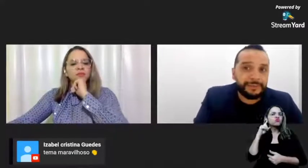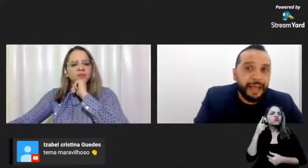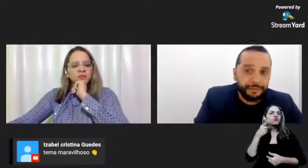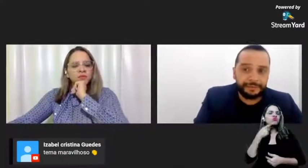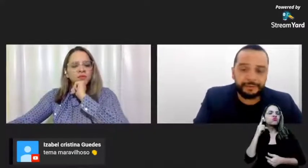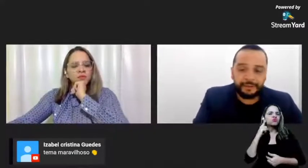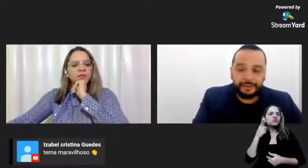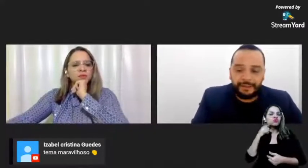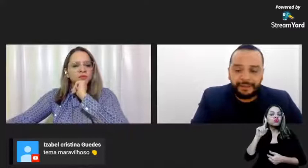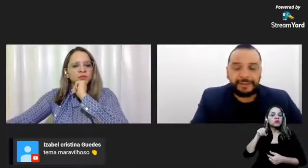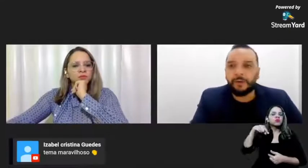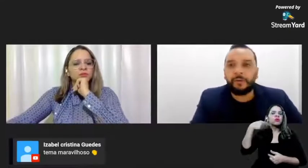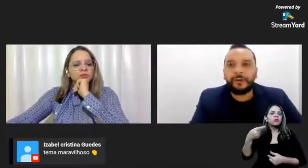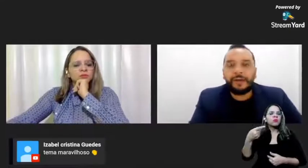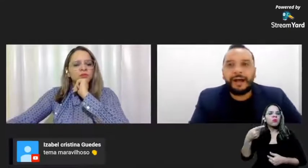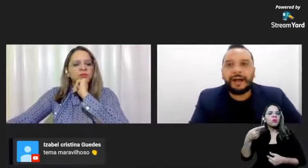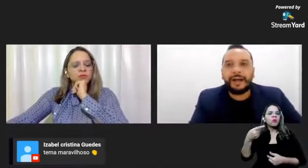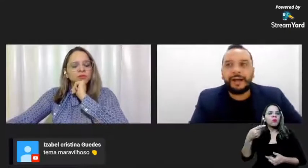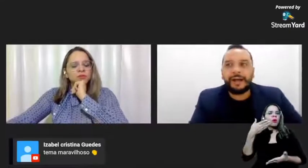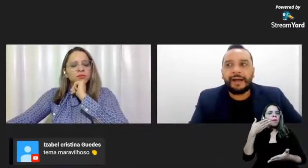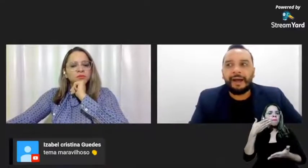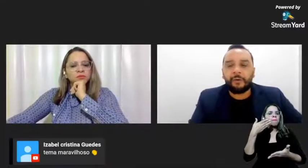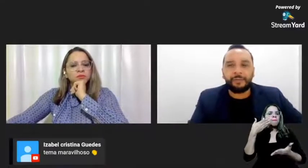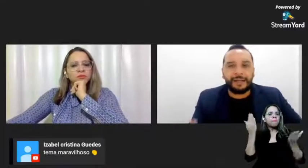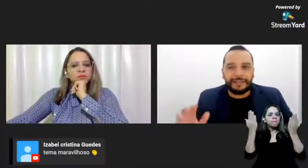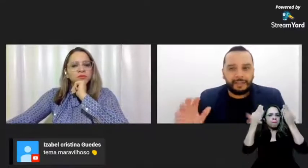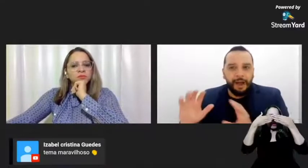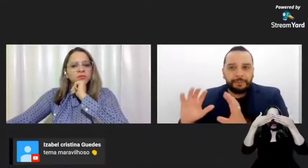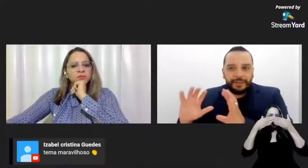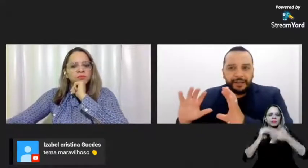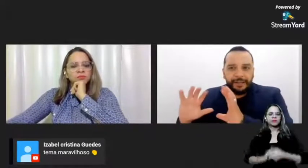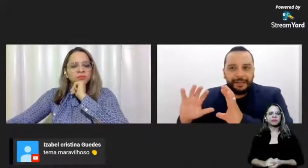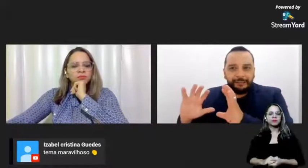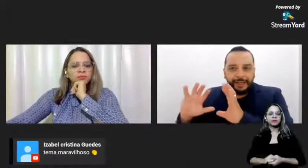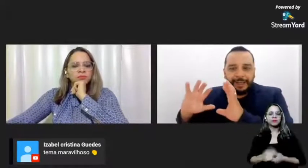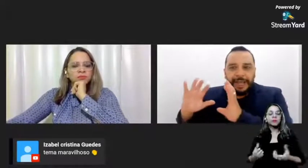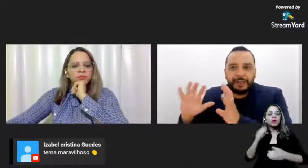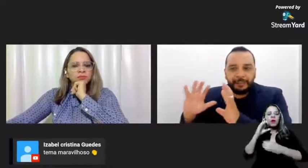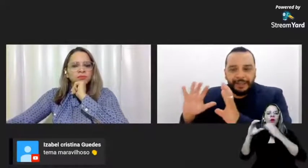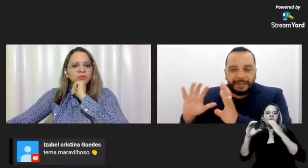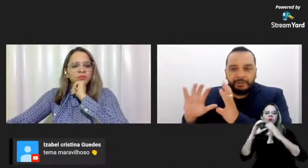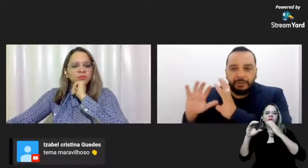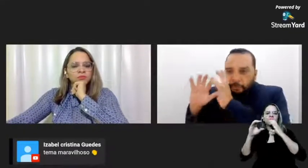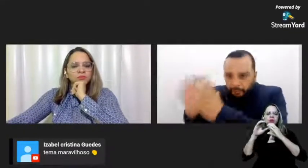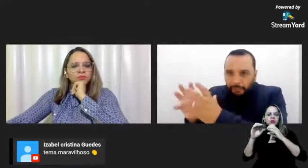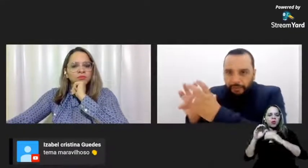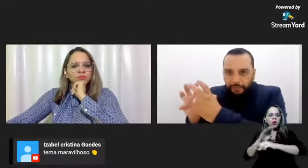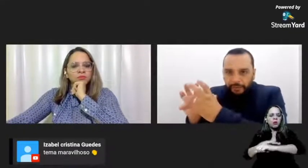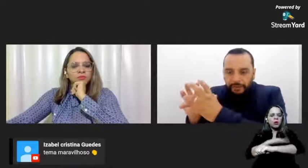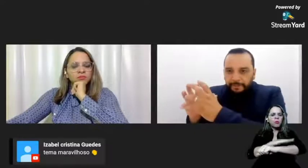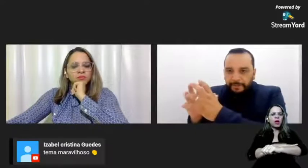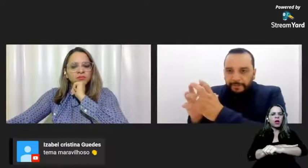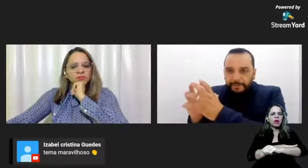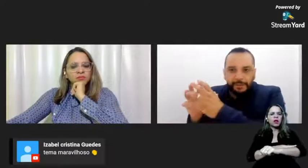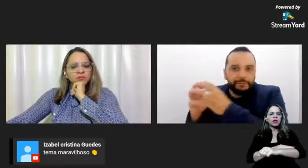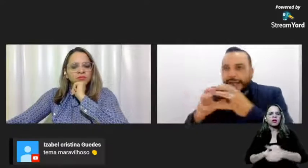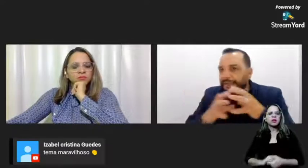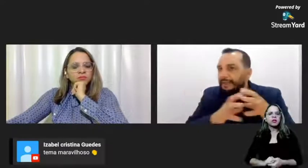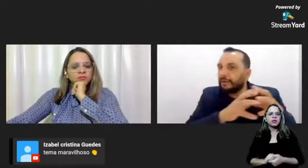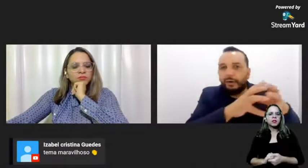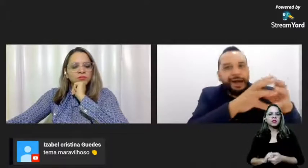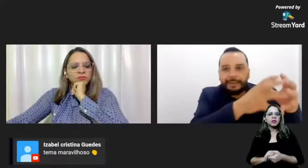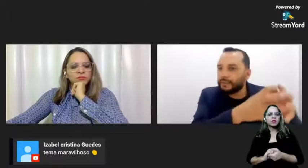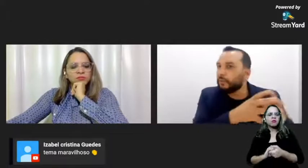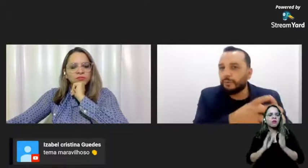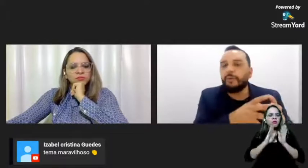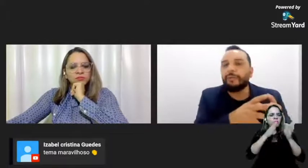tornaram cegos. Então, a comunicação áptica que foi criada pensando num público não vai